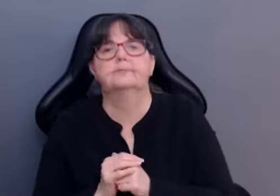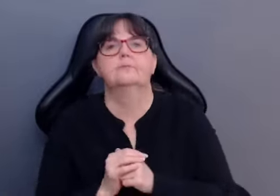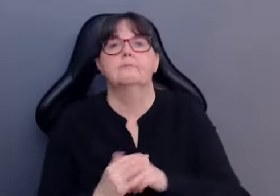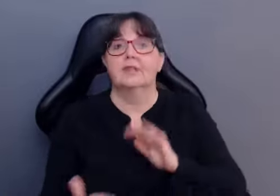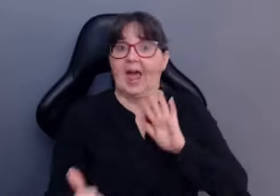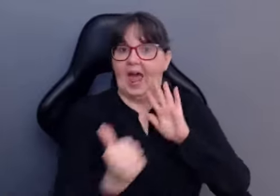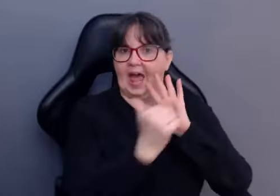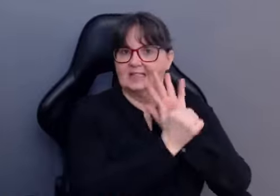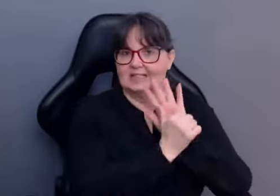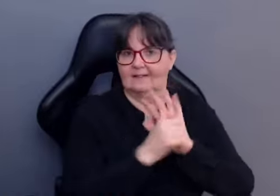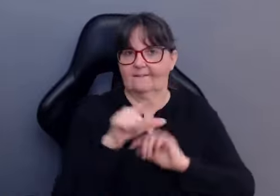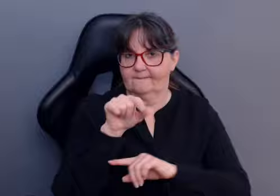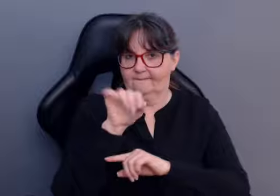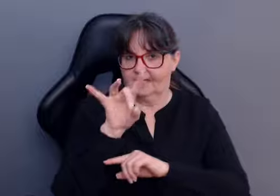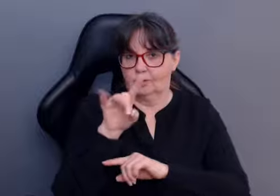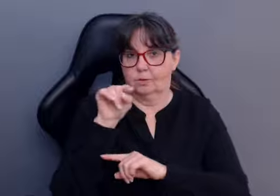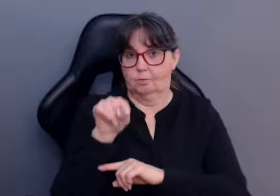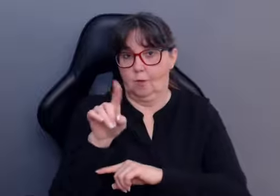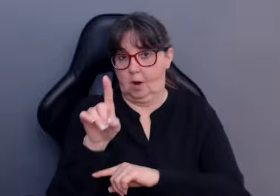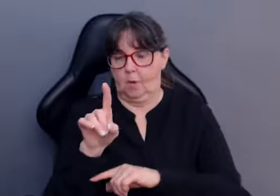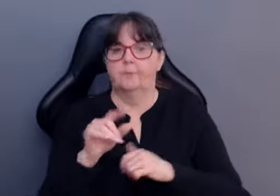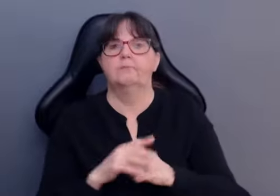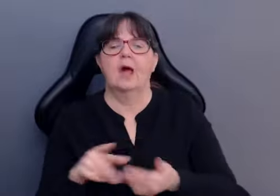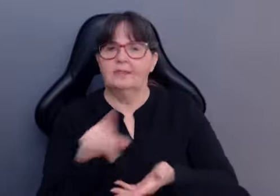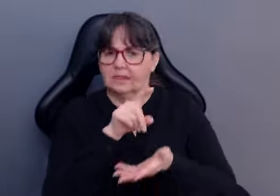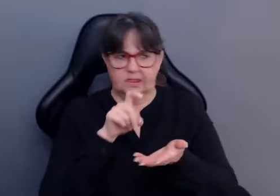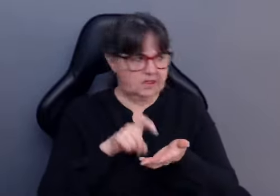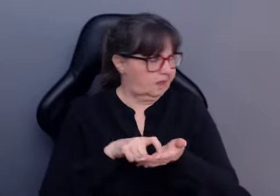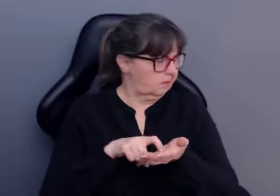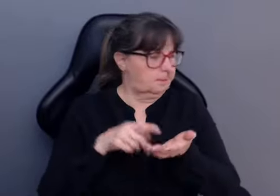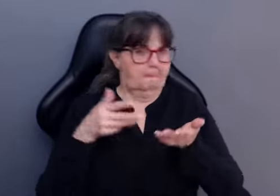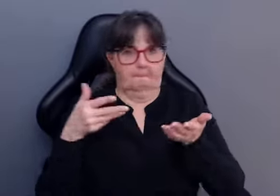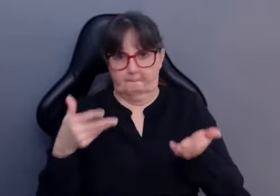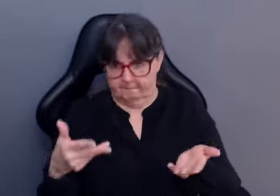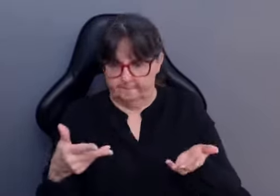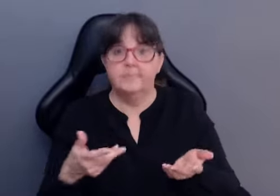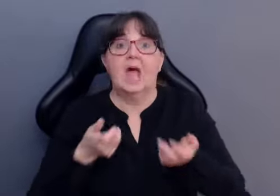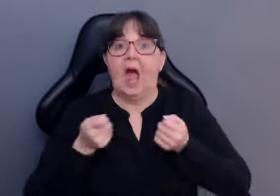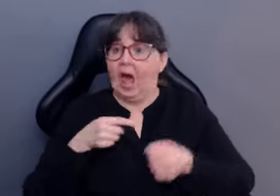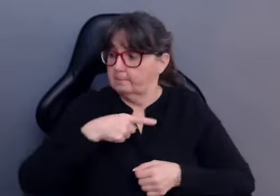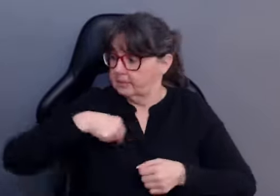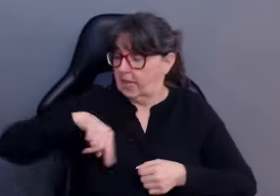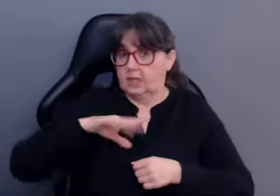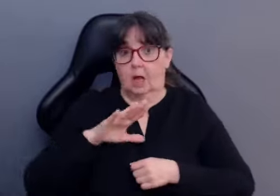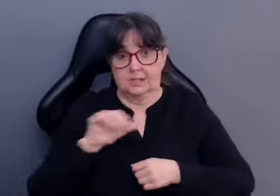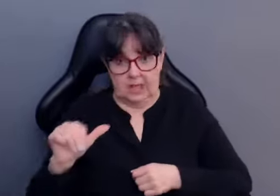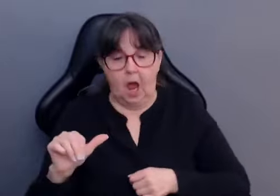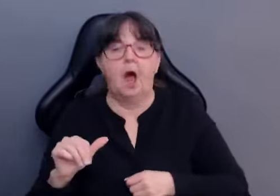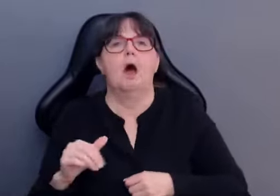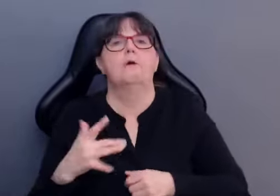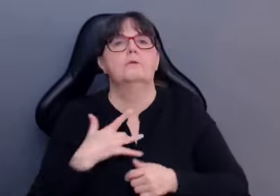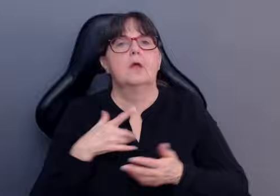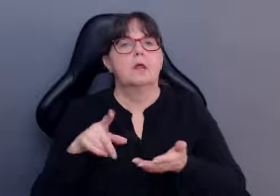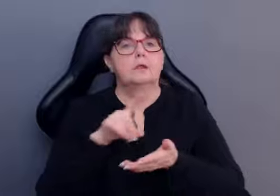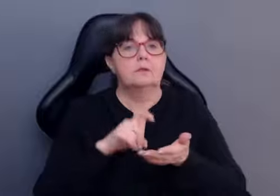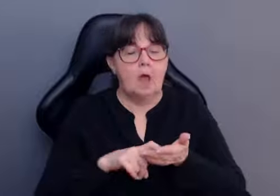Article 28.1. Date. Les administrateurs se réunissent aussi souvent